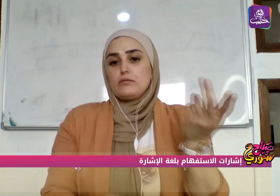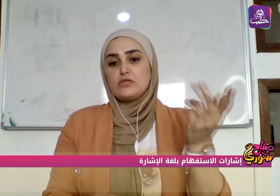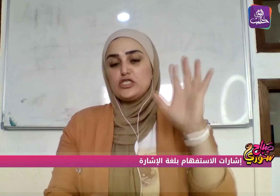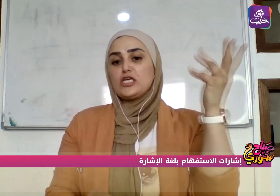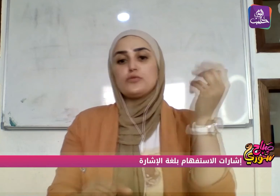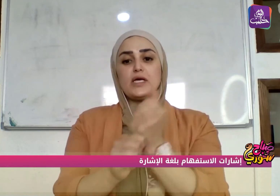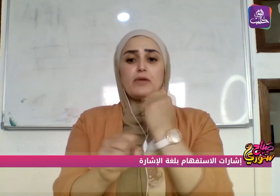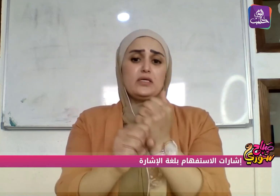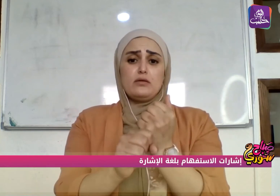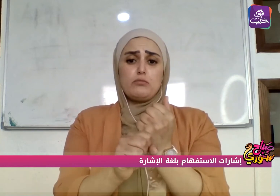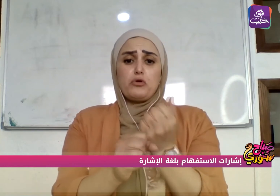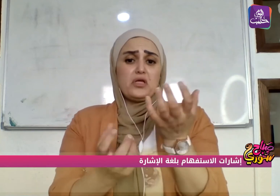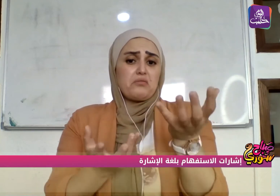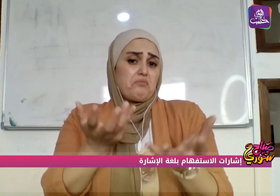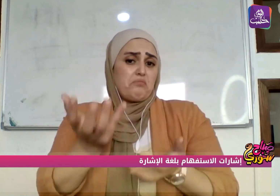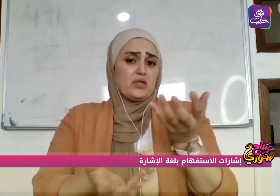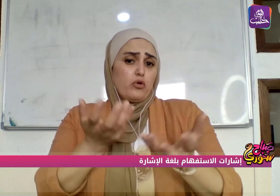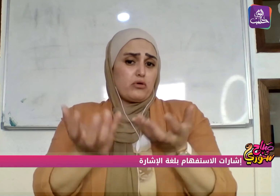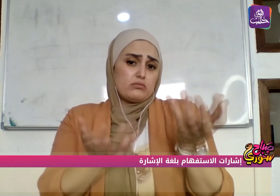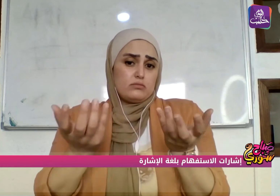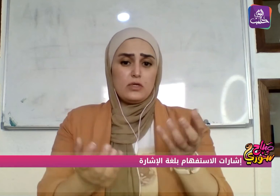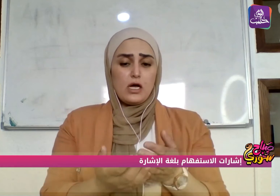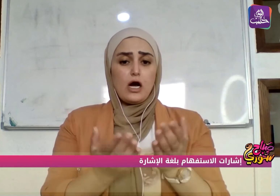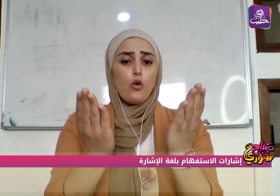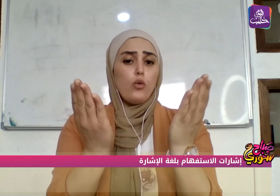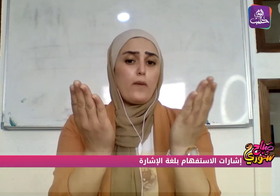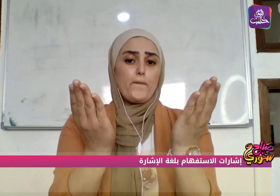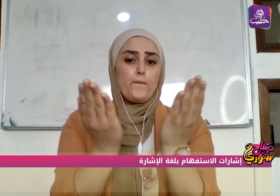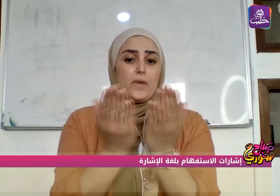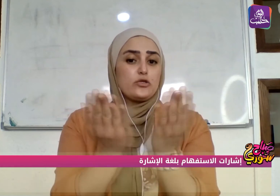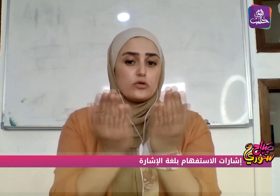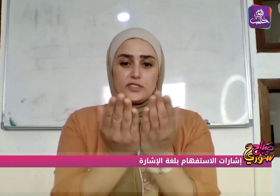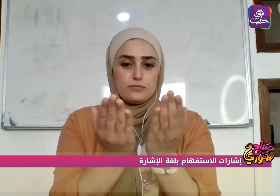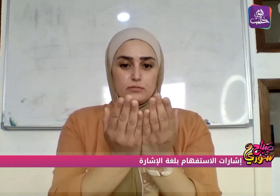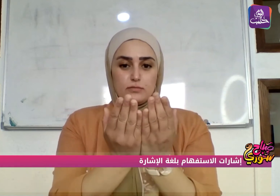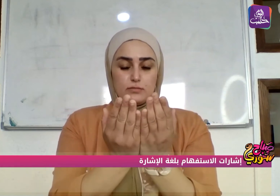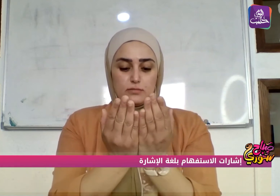تيجي تحكي شو بتعملي بقول لك بطبخ او بدرس.